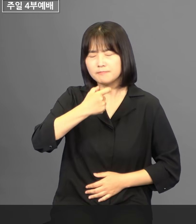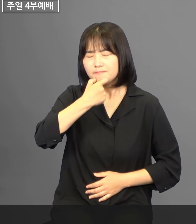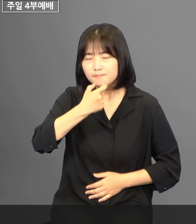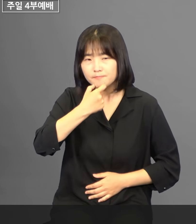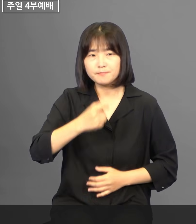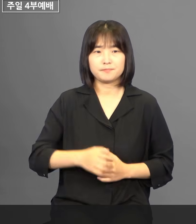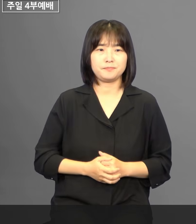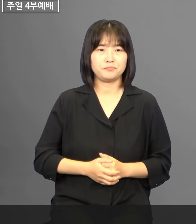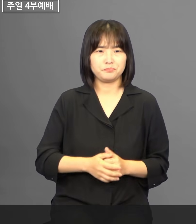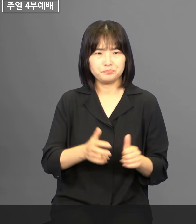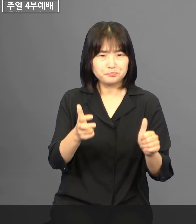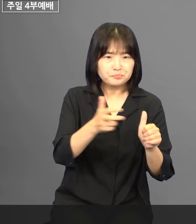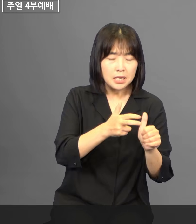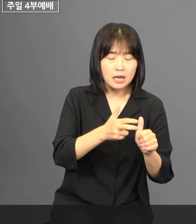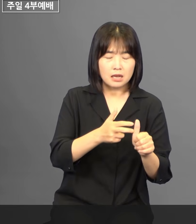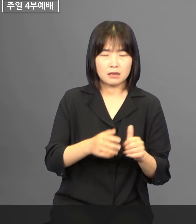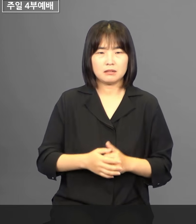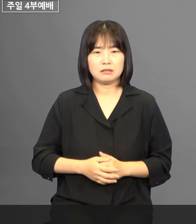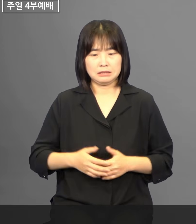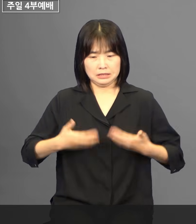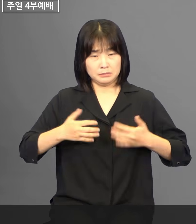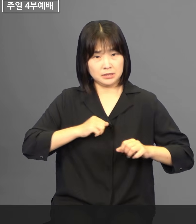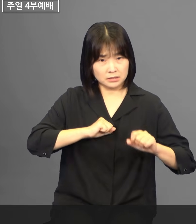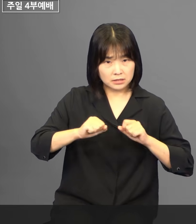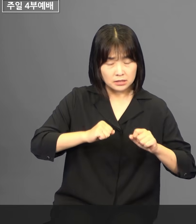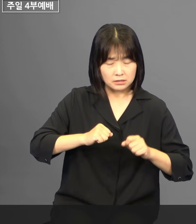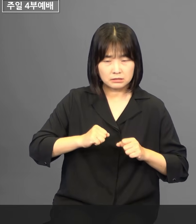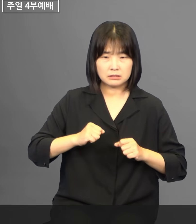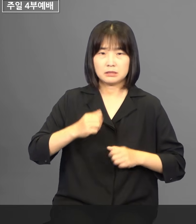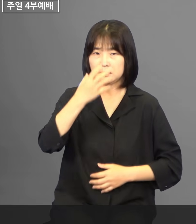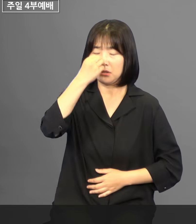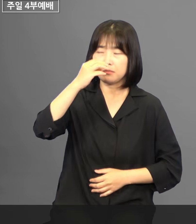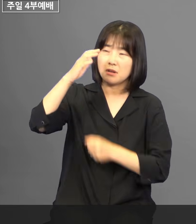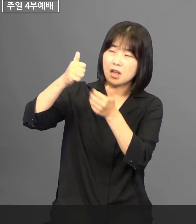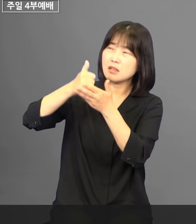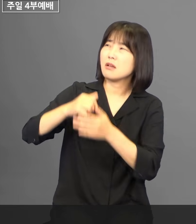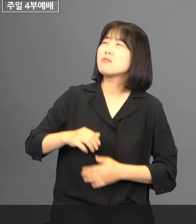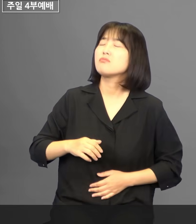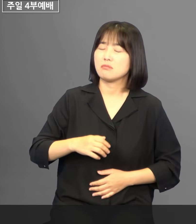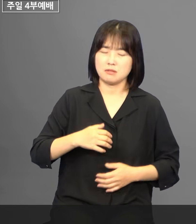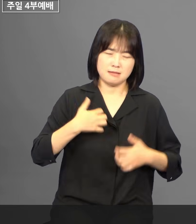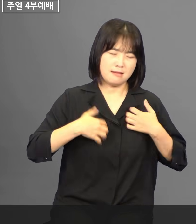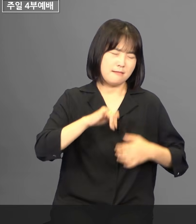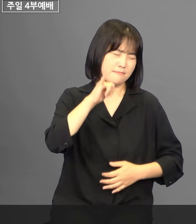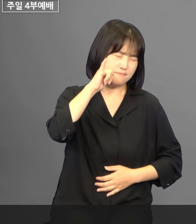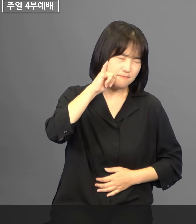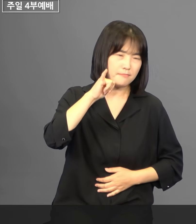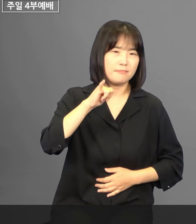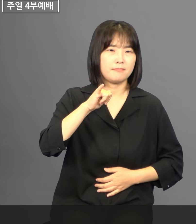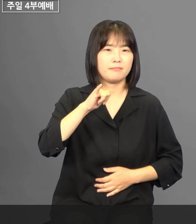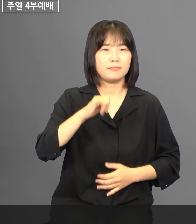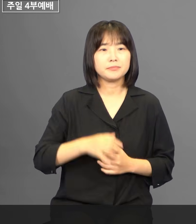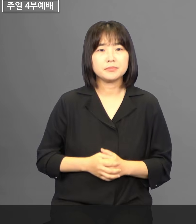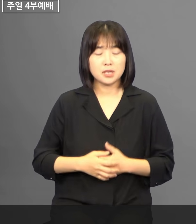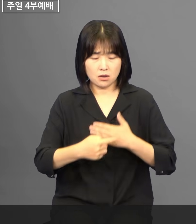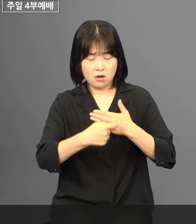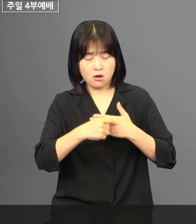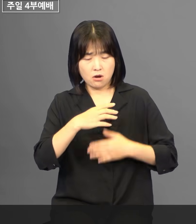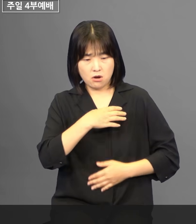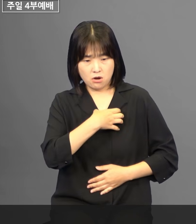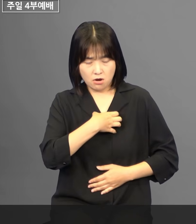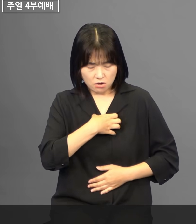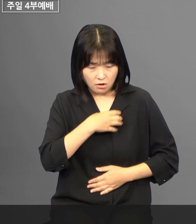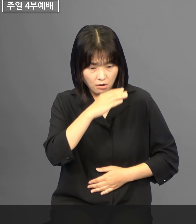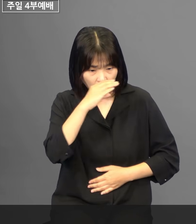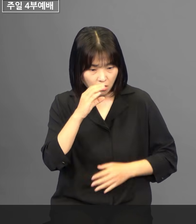선을 좋아하지 아니하며 배신하며 무모하며 자만하며 하나님보다 쾌락을 더 사랑하며